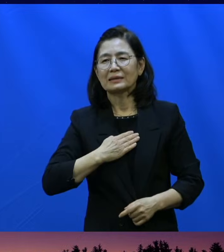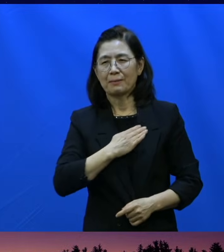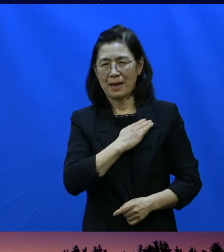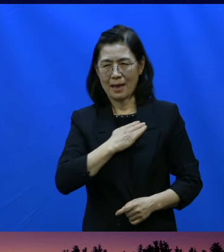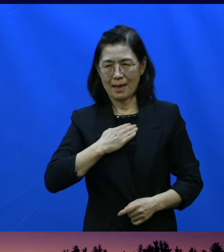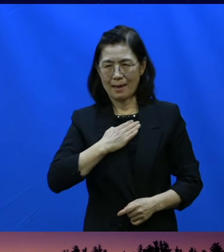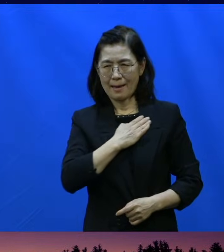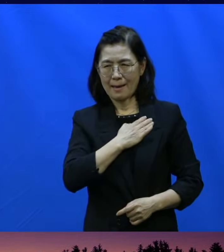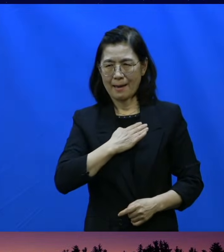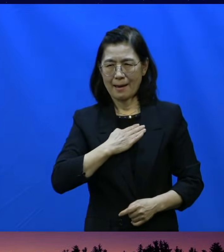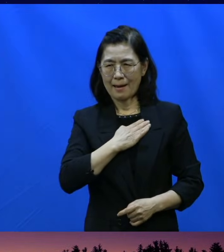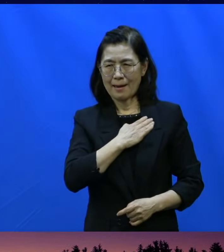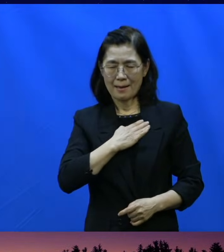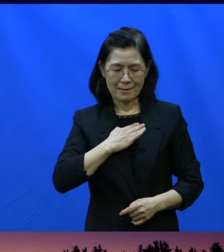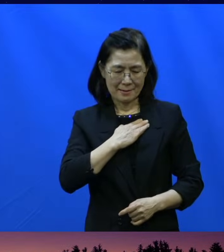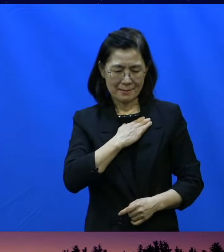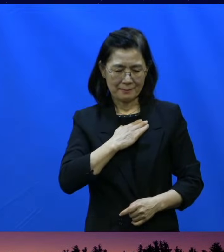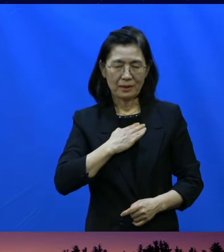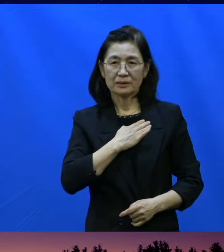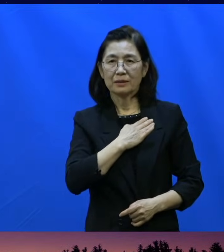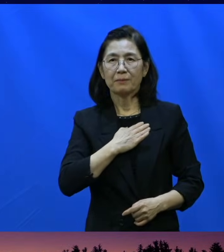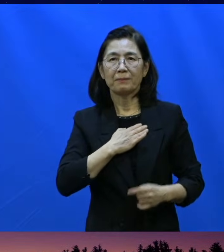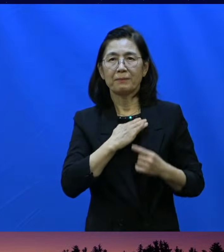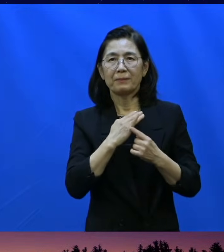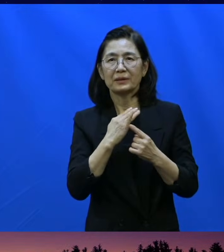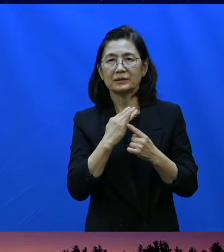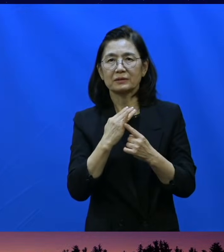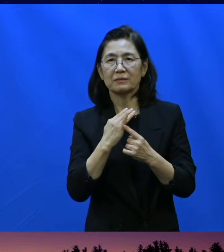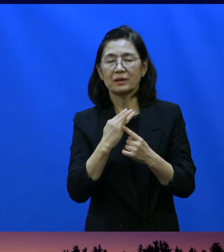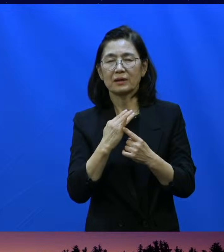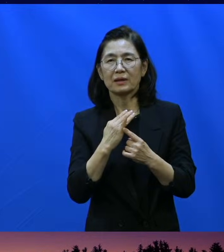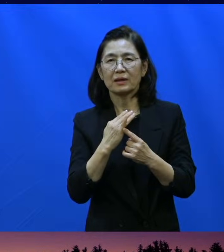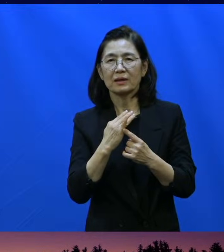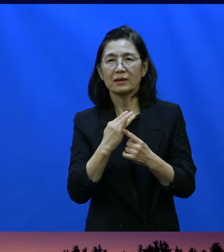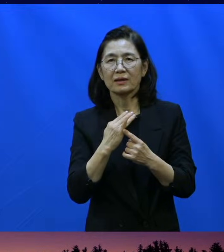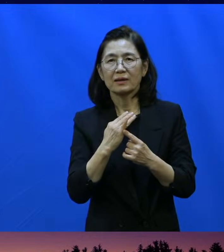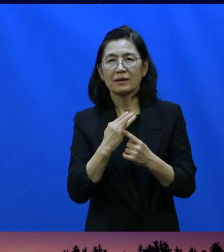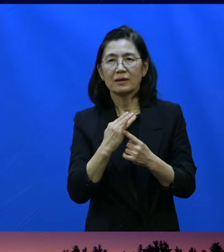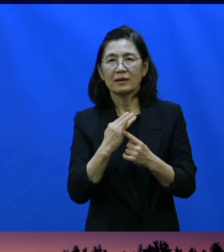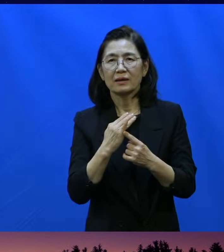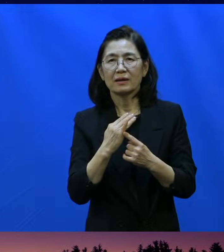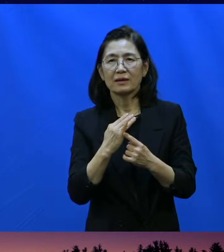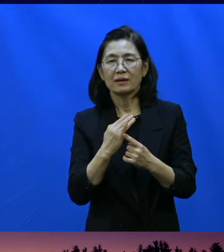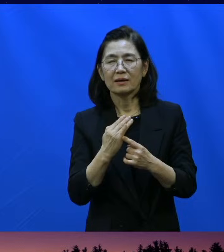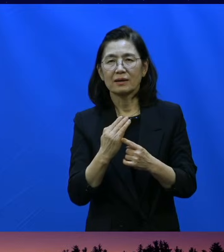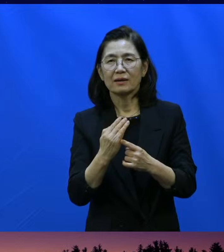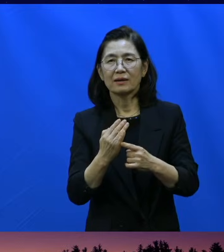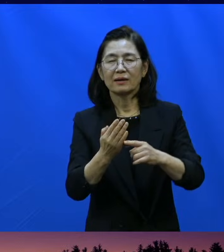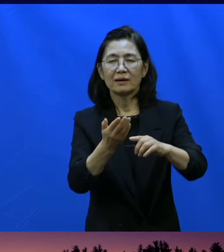바세바. 바세바라고 해야 되는데 우리아의 아내 이렇게 한 이유는 뭐냐? 남의 아내.